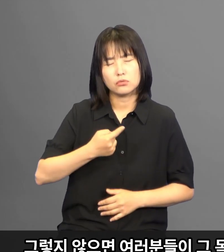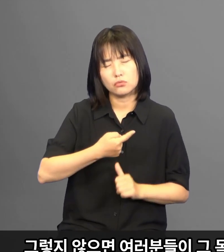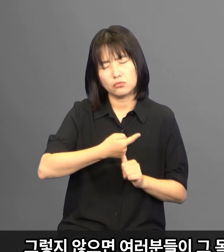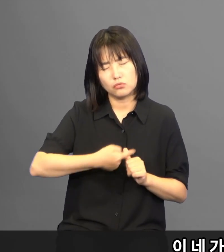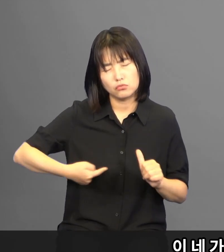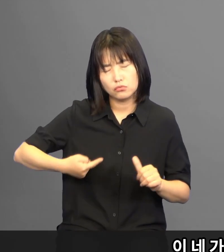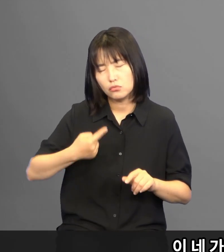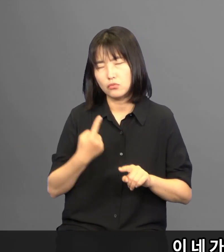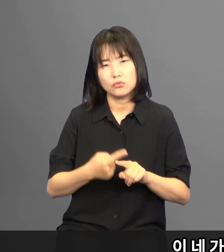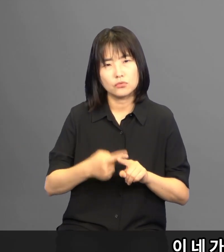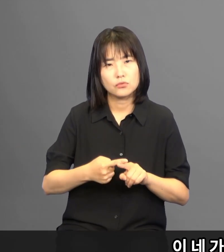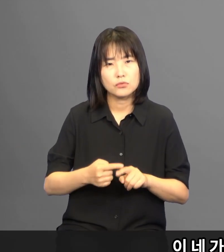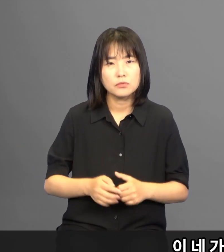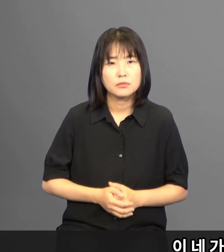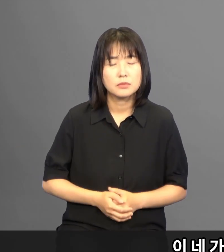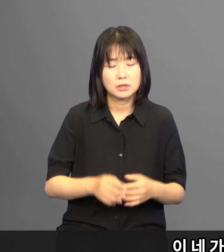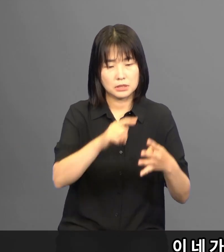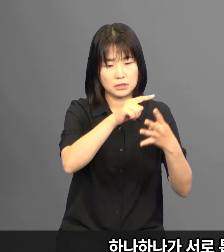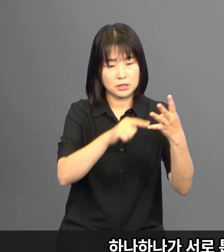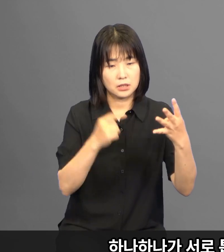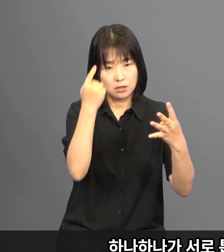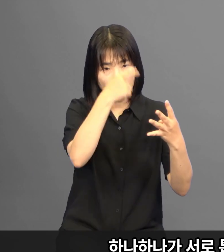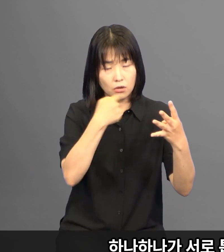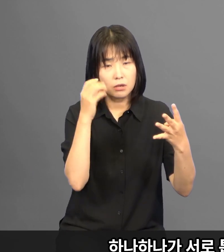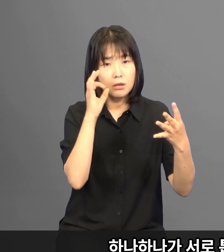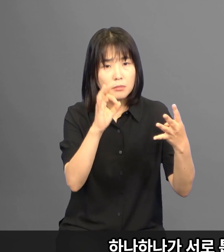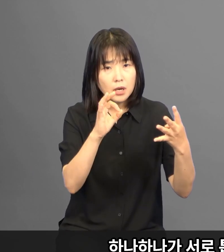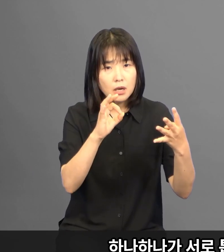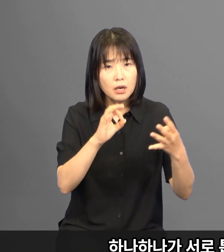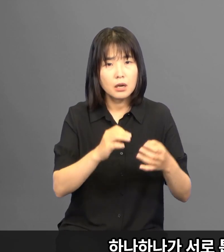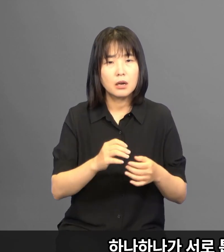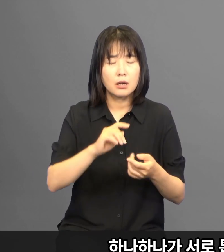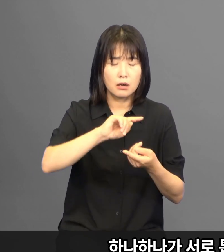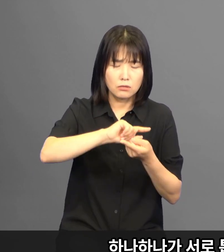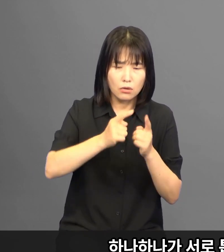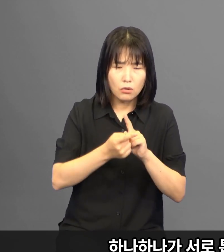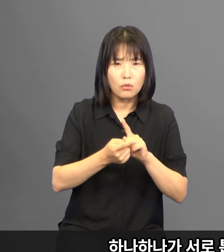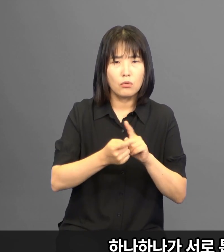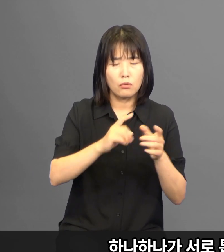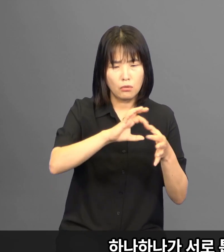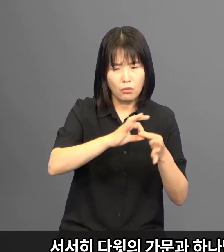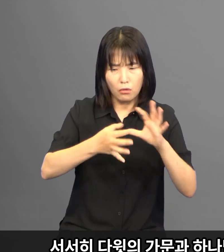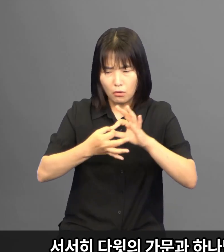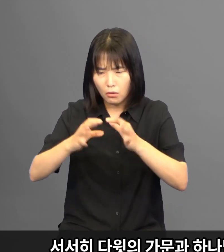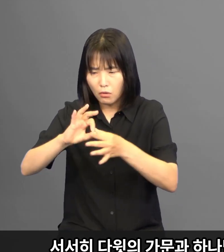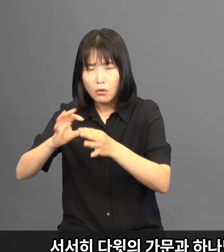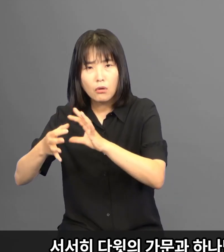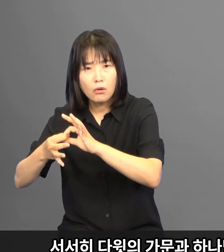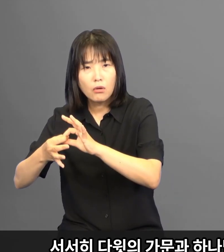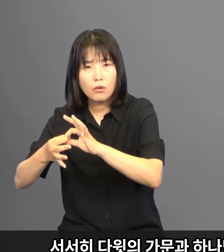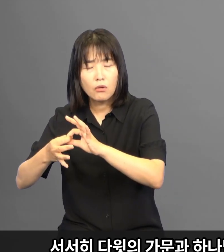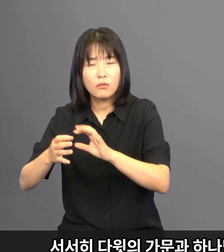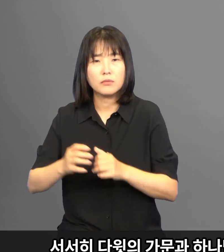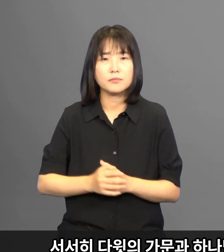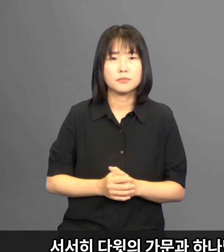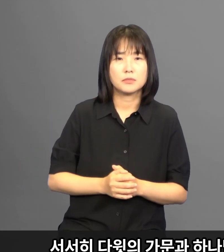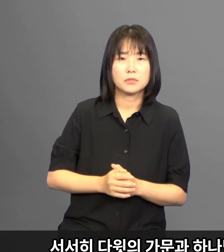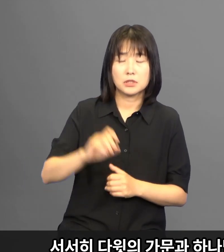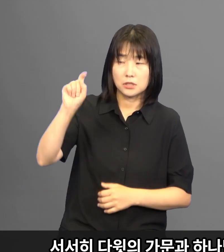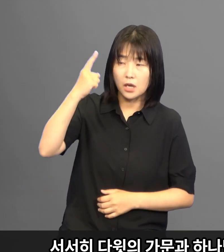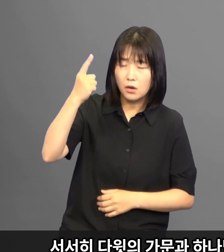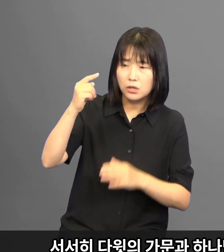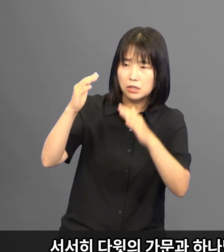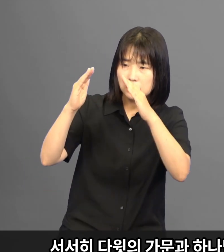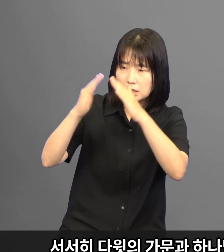것이기 때문입니다. 자, 이 4가지 얼굴을 보면 하나하나가 서로 톱니바퀴처럼 연결되어서 서서히 다윗의 가문과 하나님의